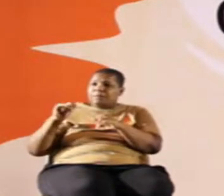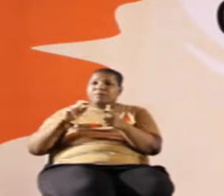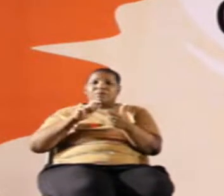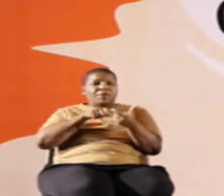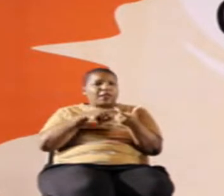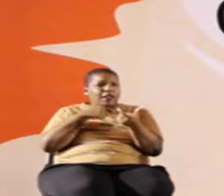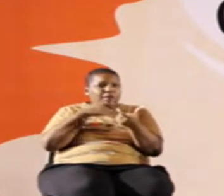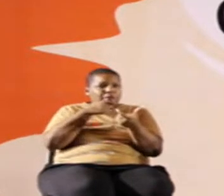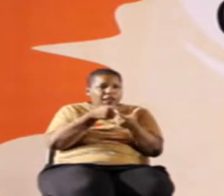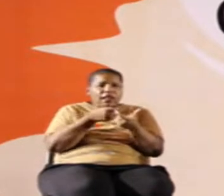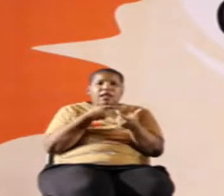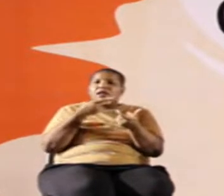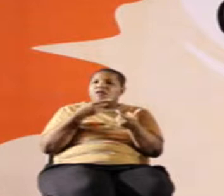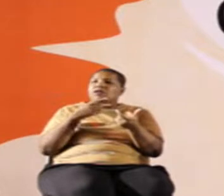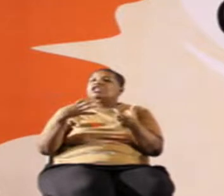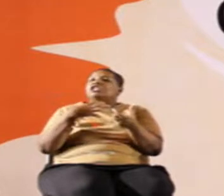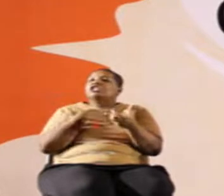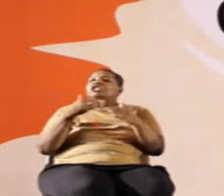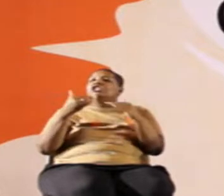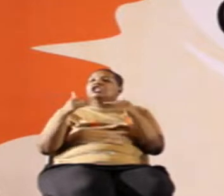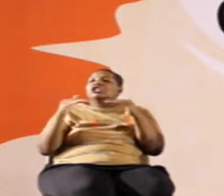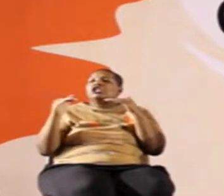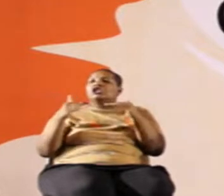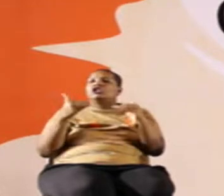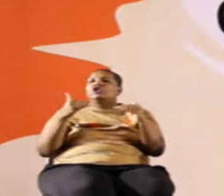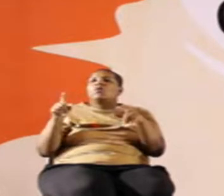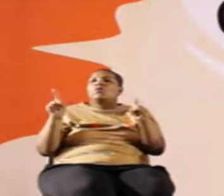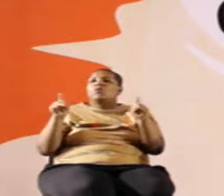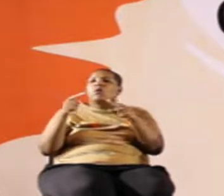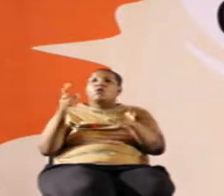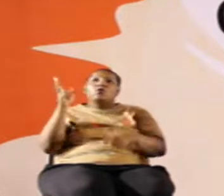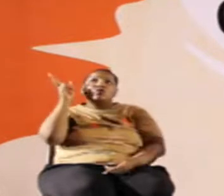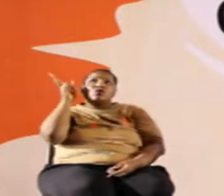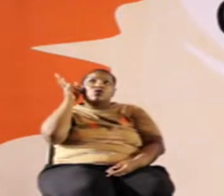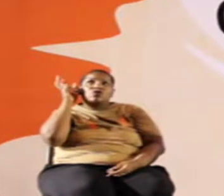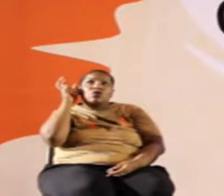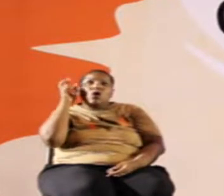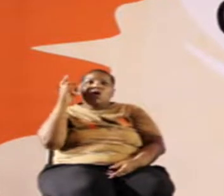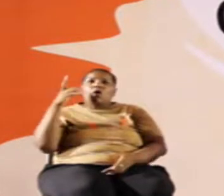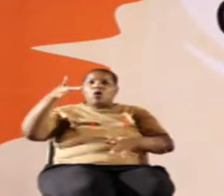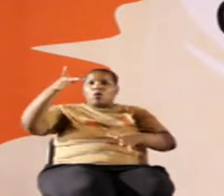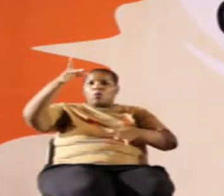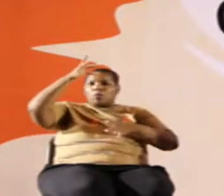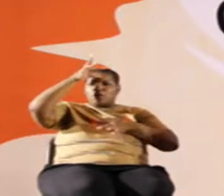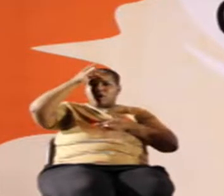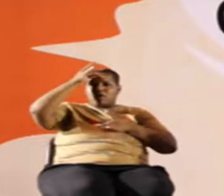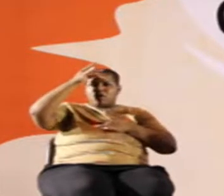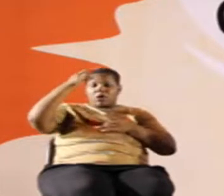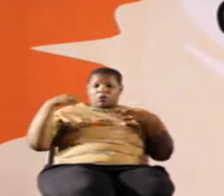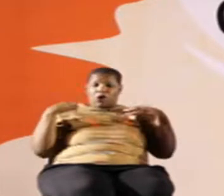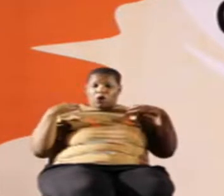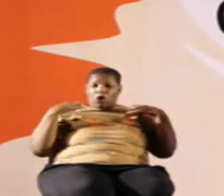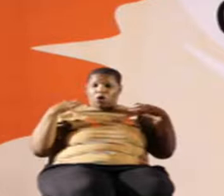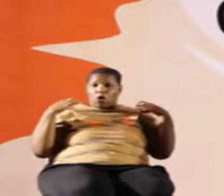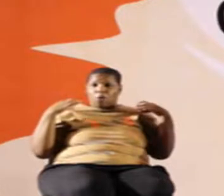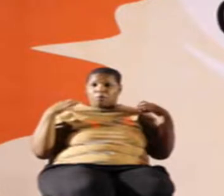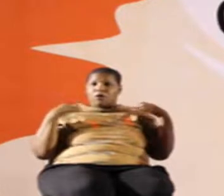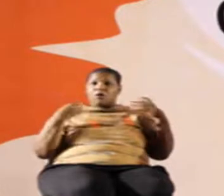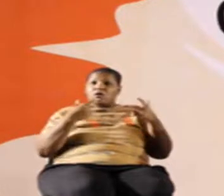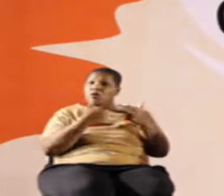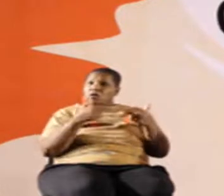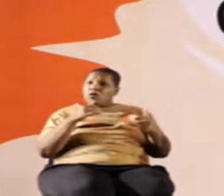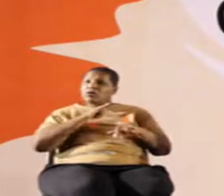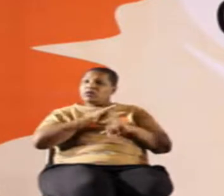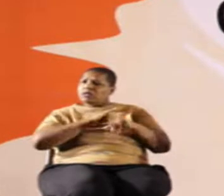palavras, em ritmos, em sons, em performance, em indumentárias, né? Coisas estão